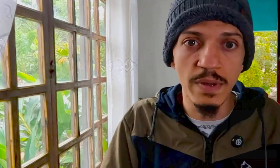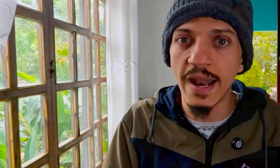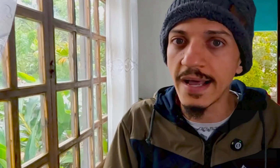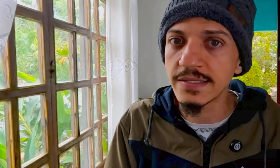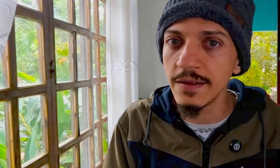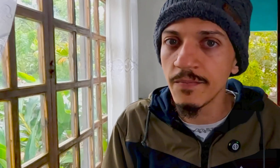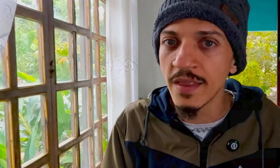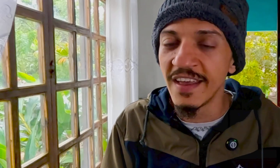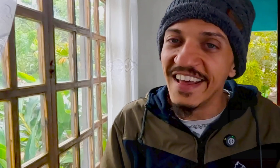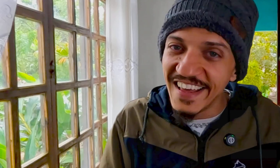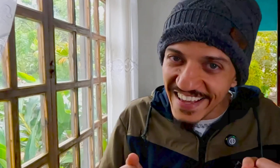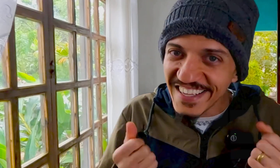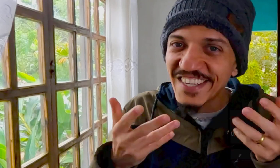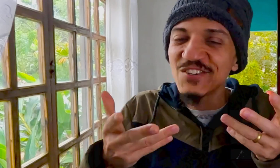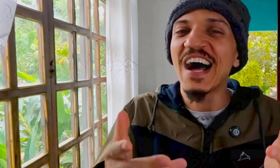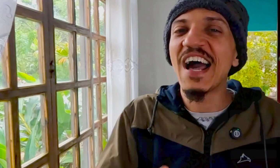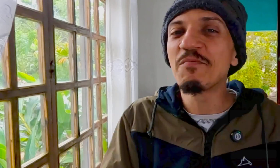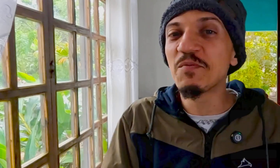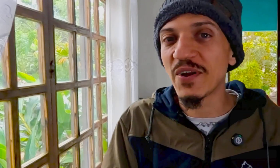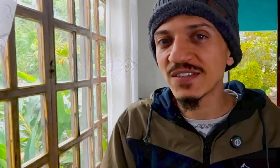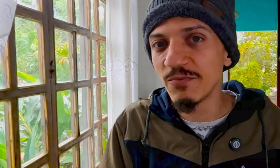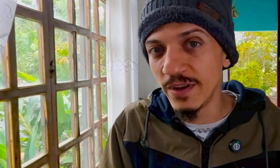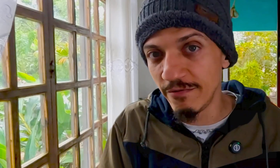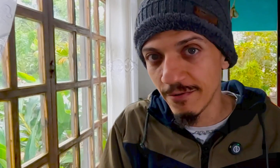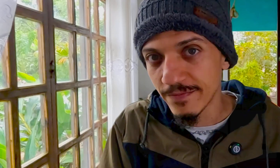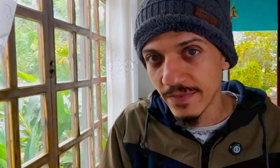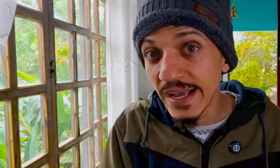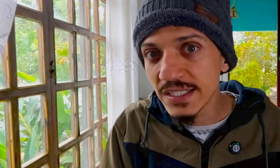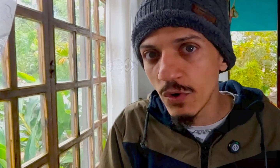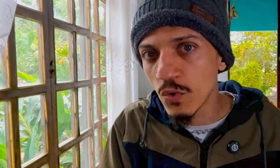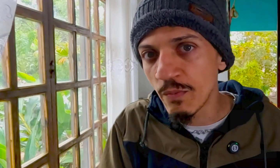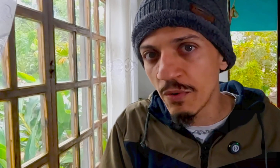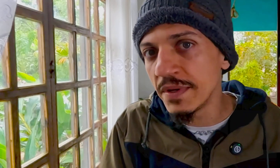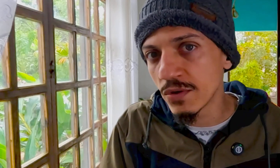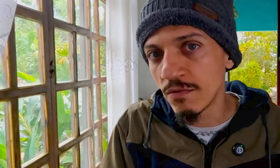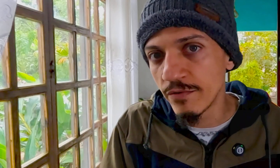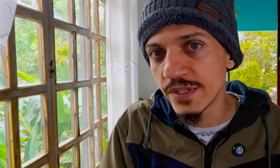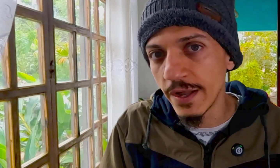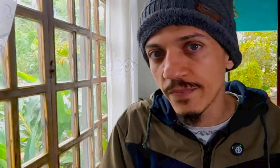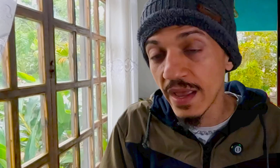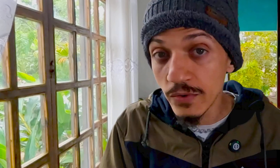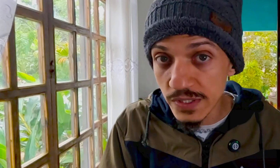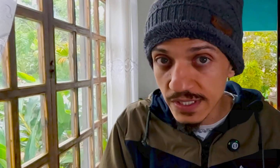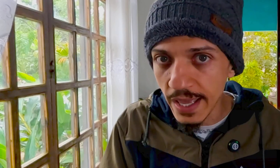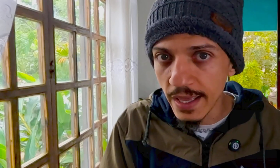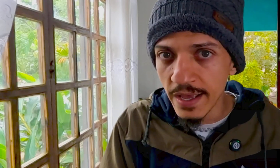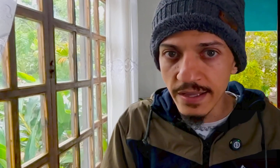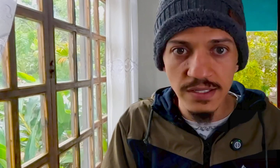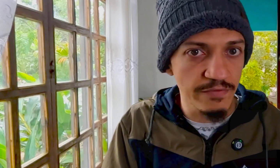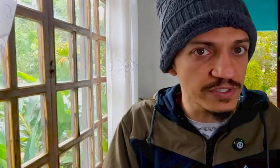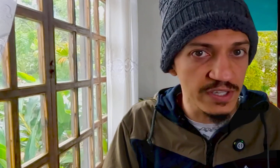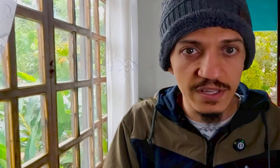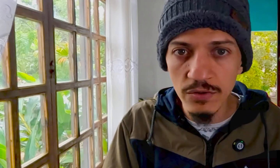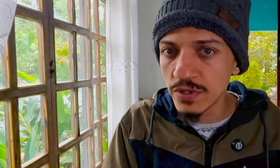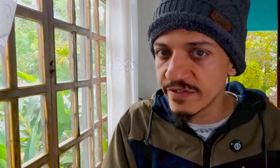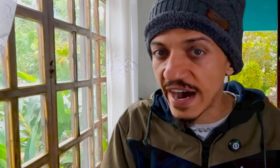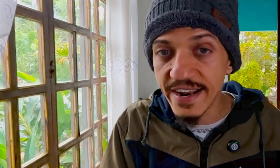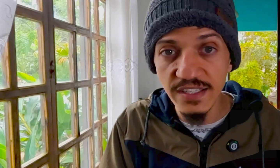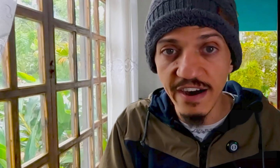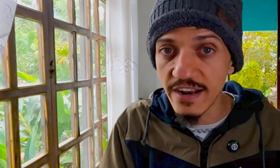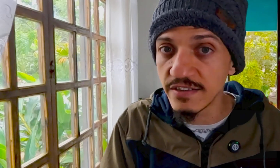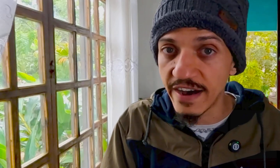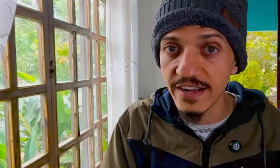os surdos merecem, e te ajudar a ir para o próximo nível. Esse é meu compromisso com você. Eu sei que se você já tentou